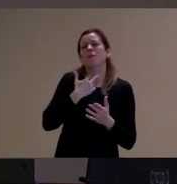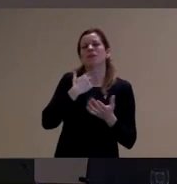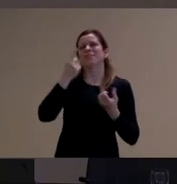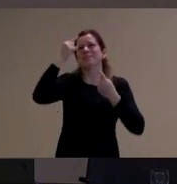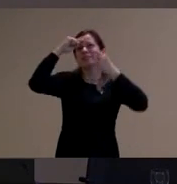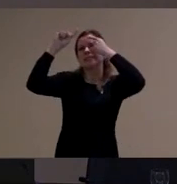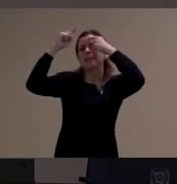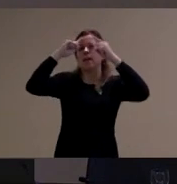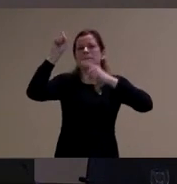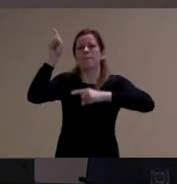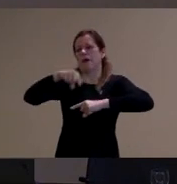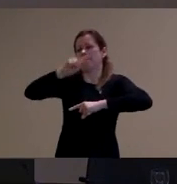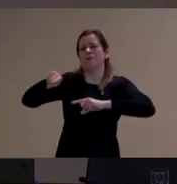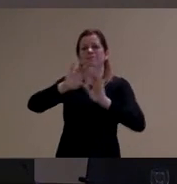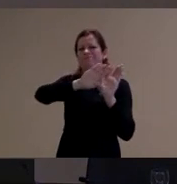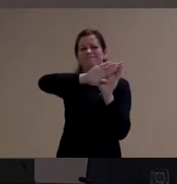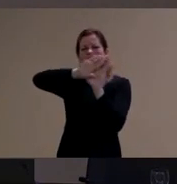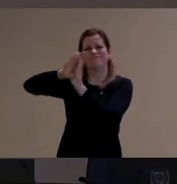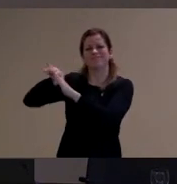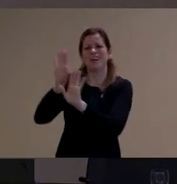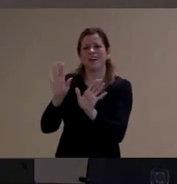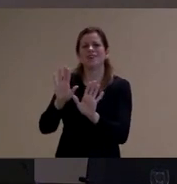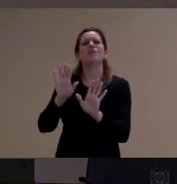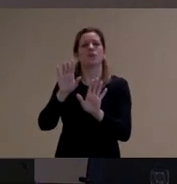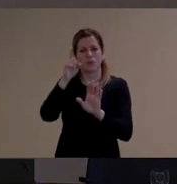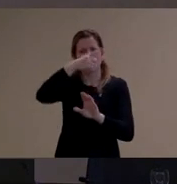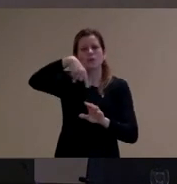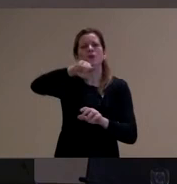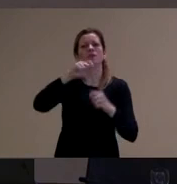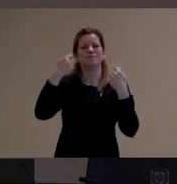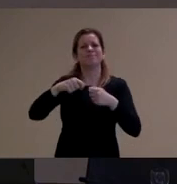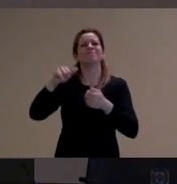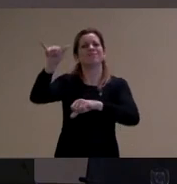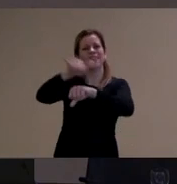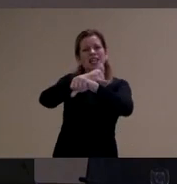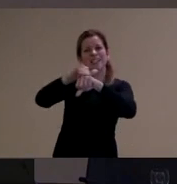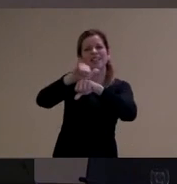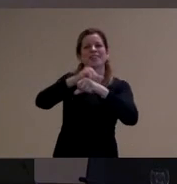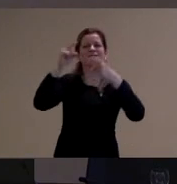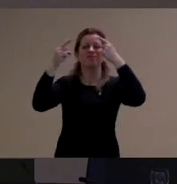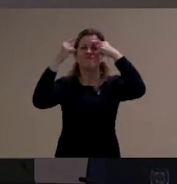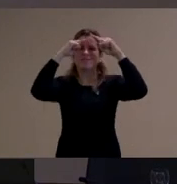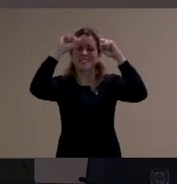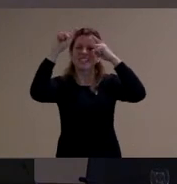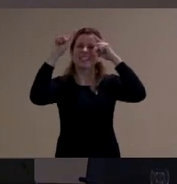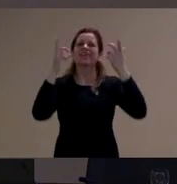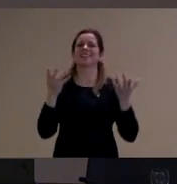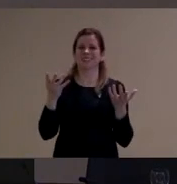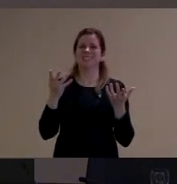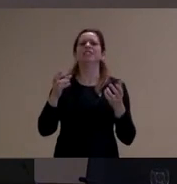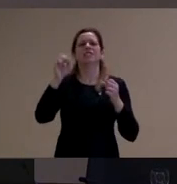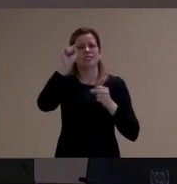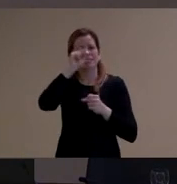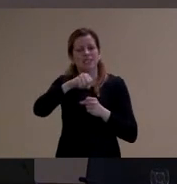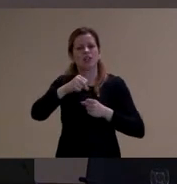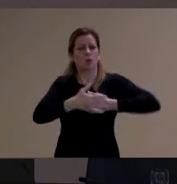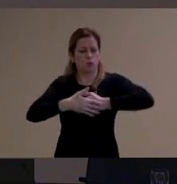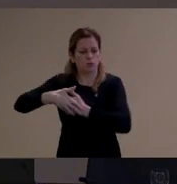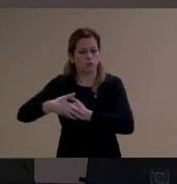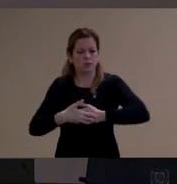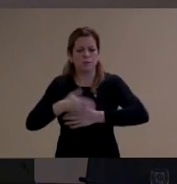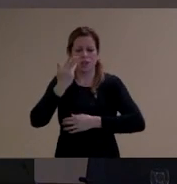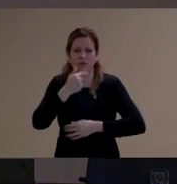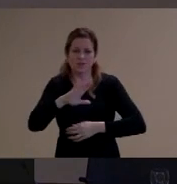né E como professores a gente Organize e coloque disponível ao alcance dos bebês